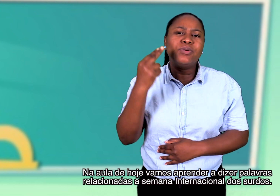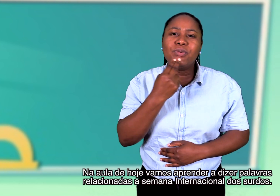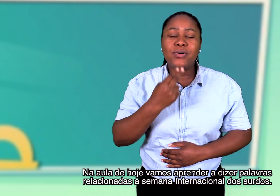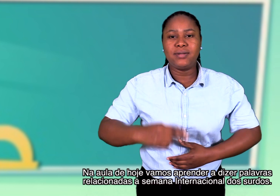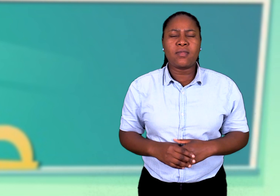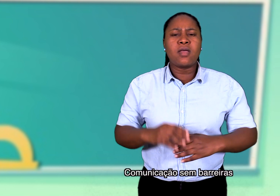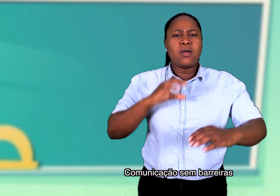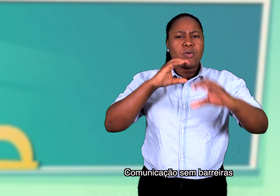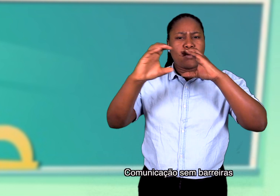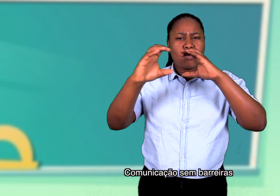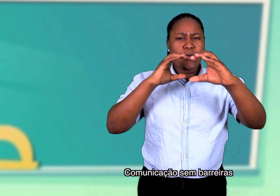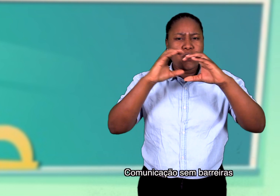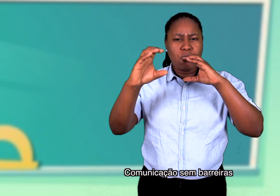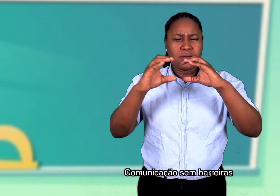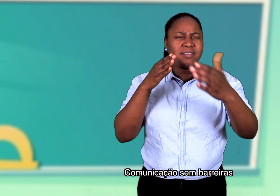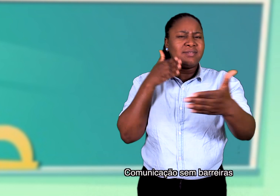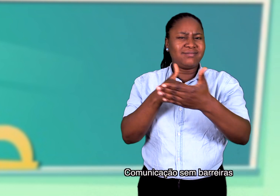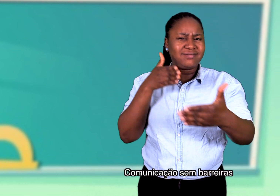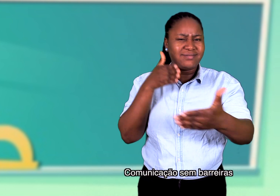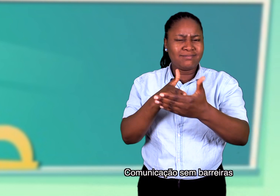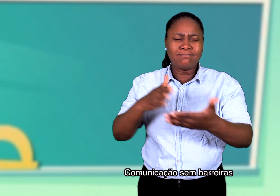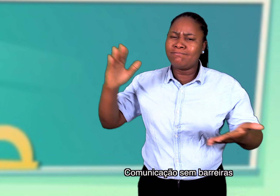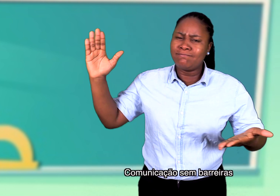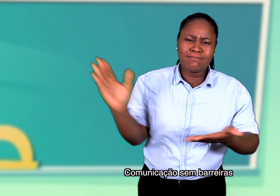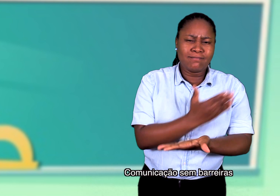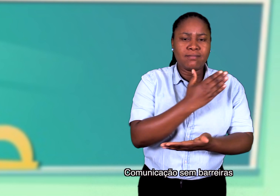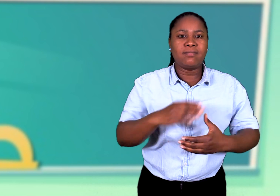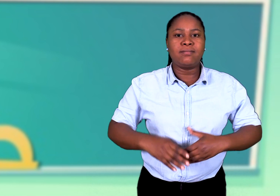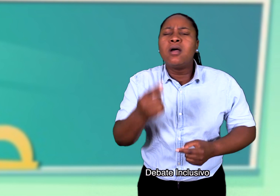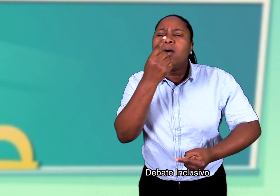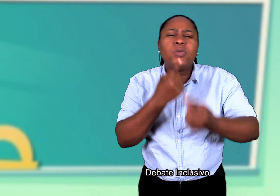dos Surdos. Comunicação sem barreiras.